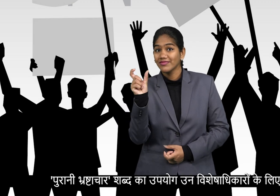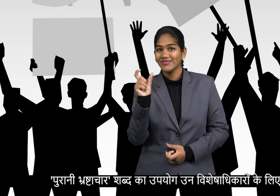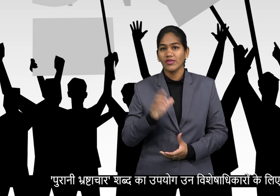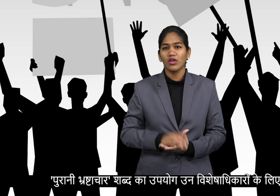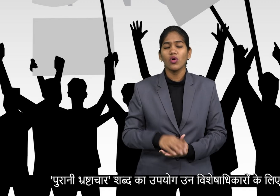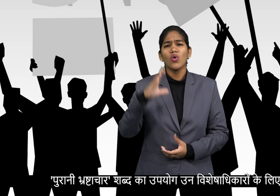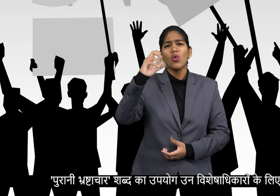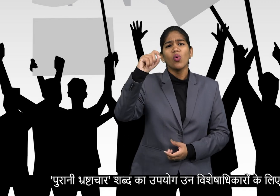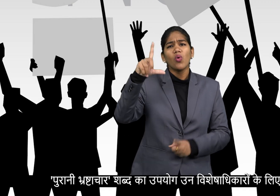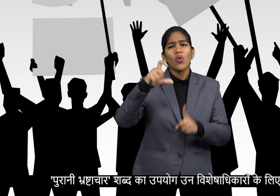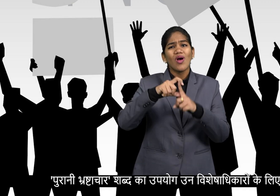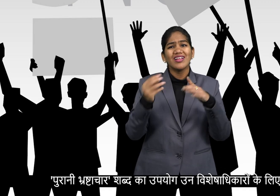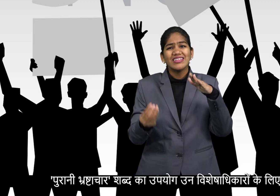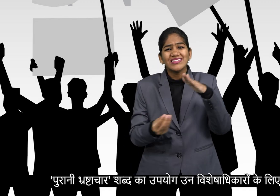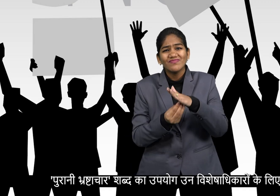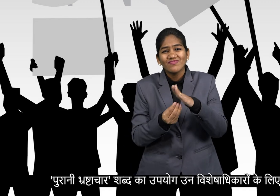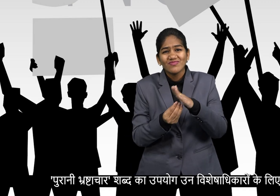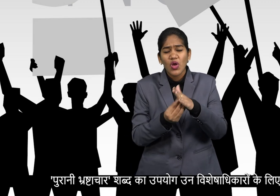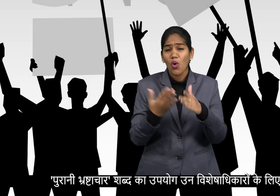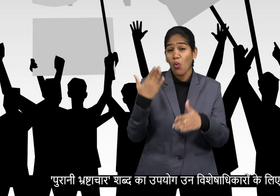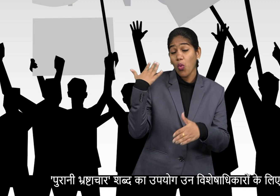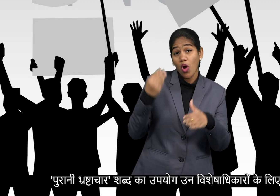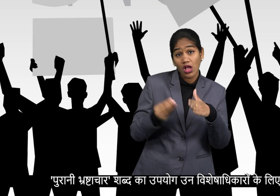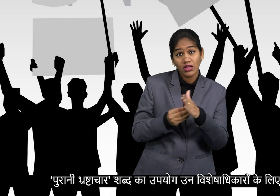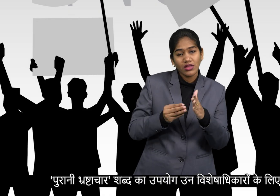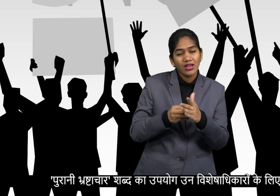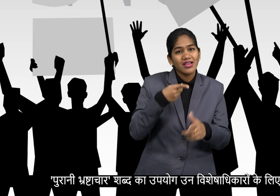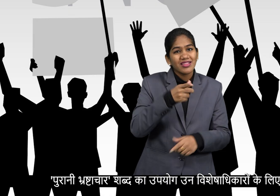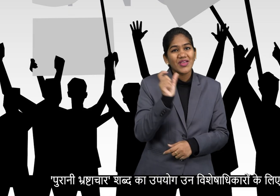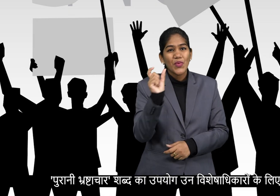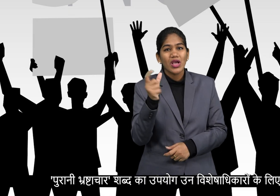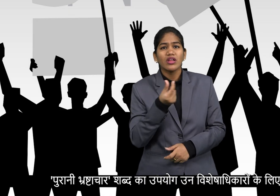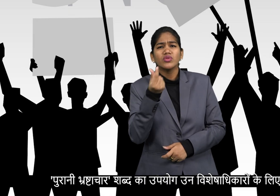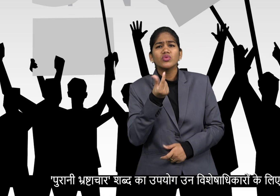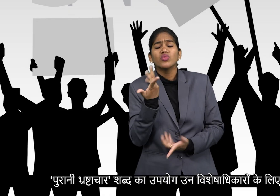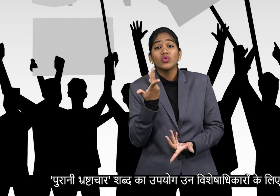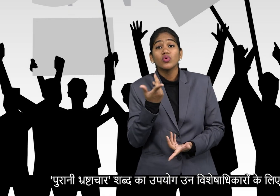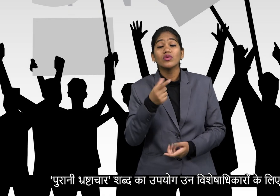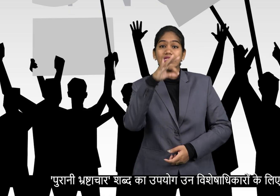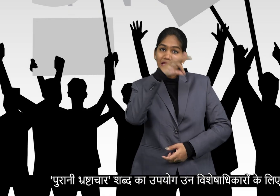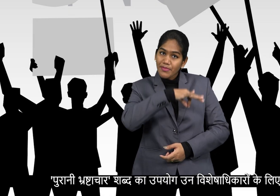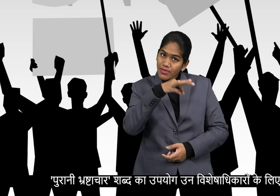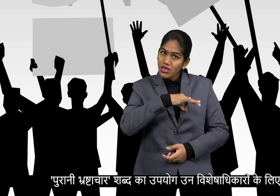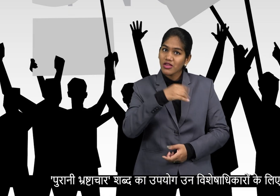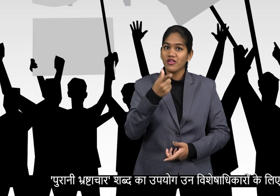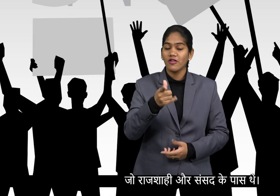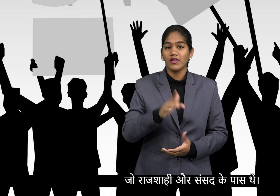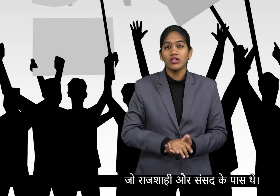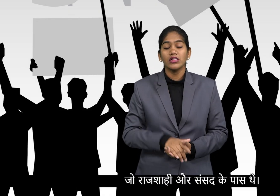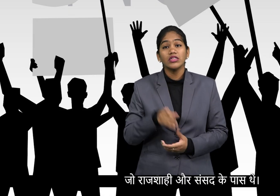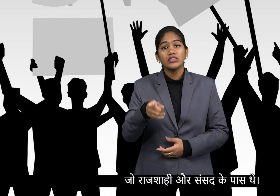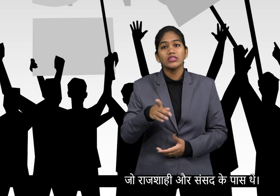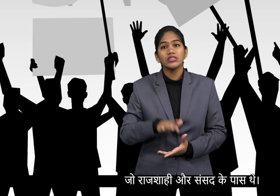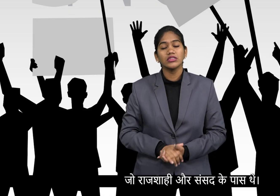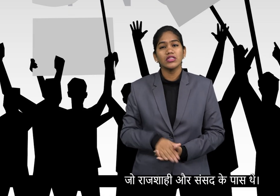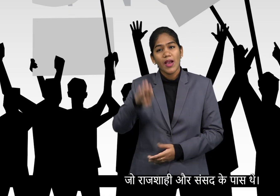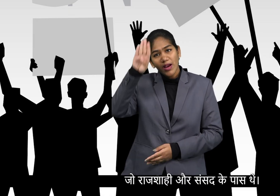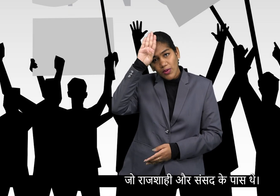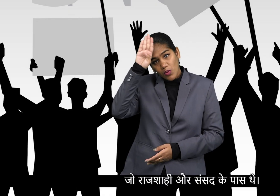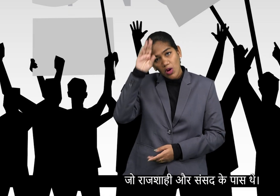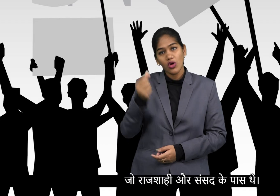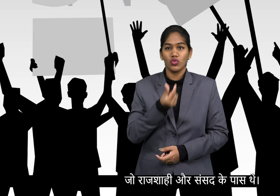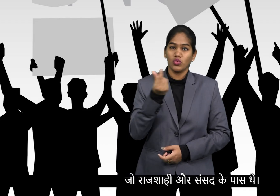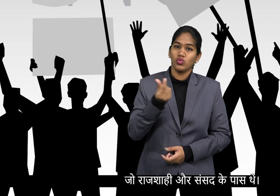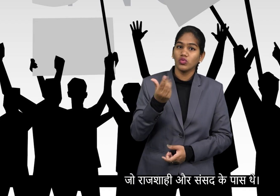भ्रष्टाचार शब्द का उपयोग उन विशेषाधिकारी के लिए किया गया था जो